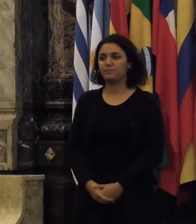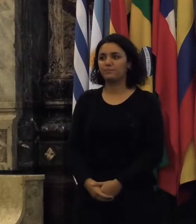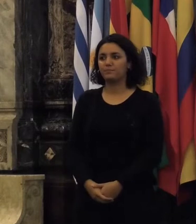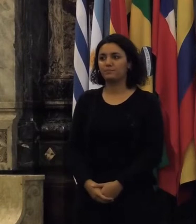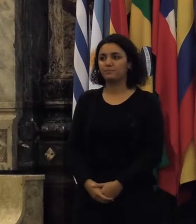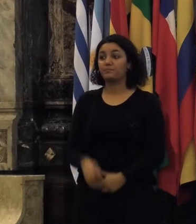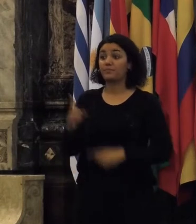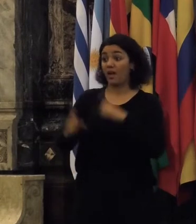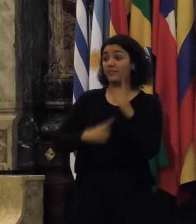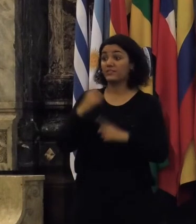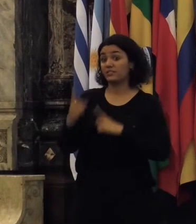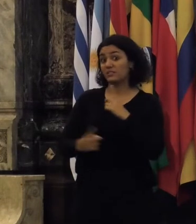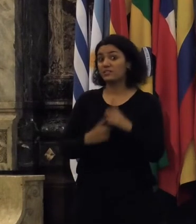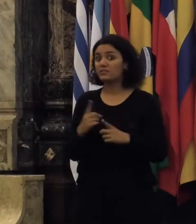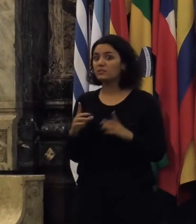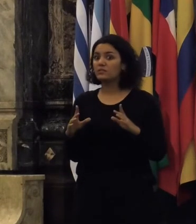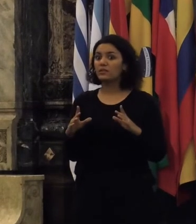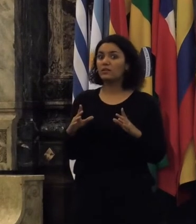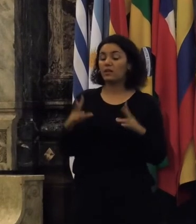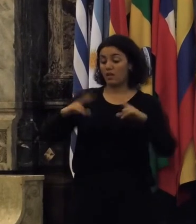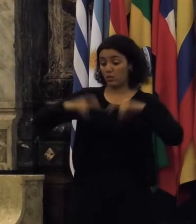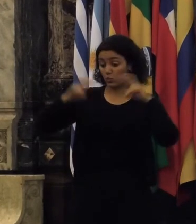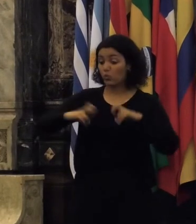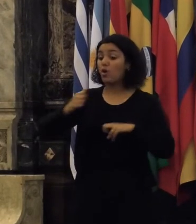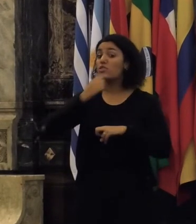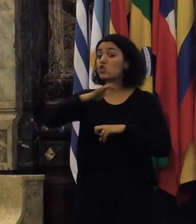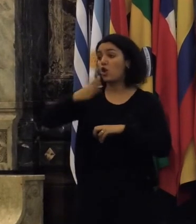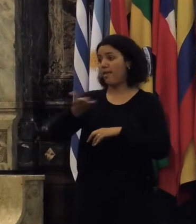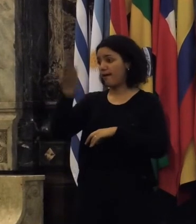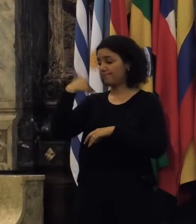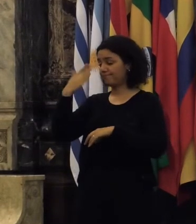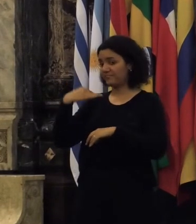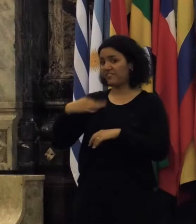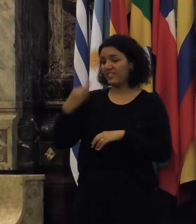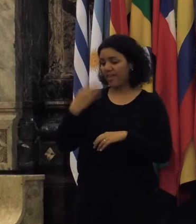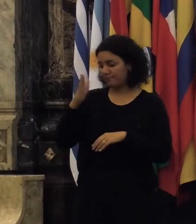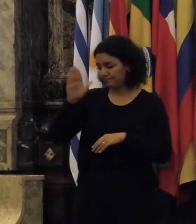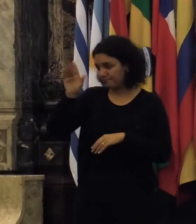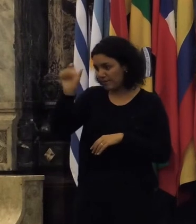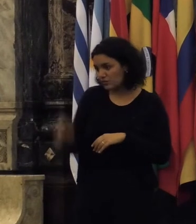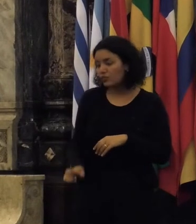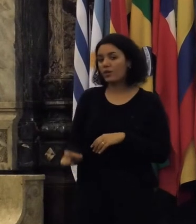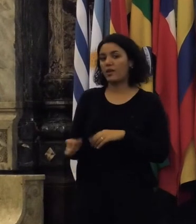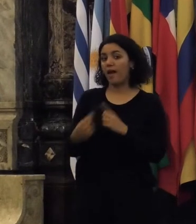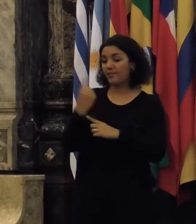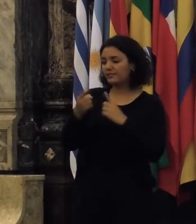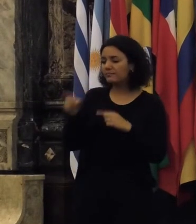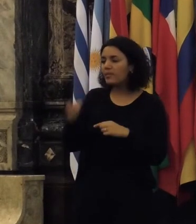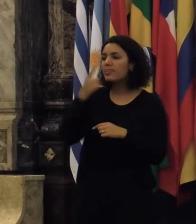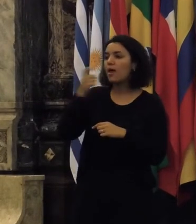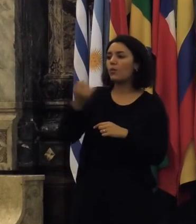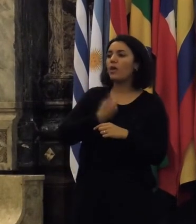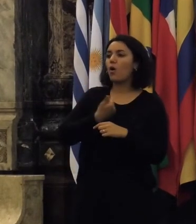A veces el estudio de expedientes o el estudio de legajos permite identificar cómo se pierde